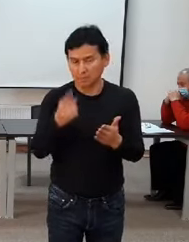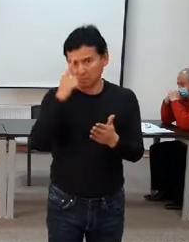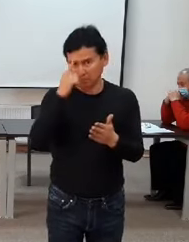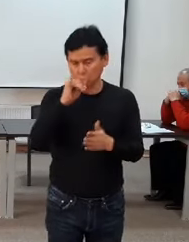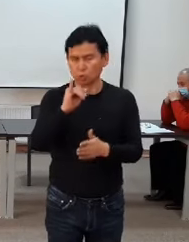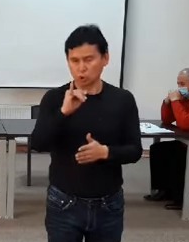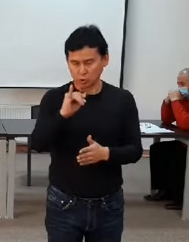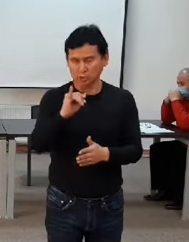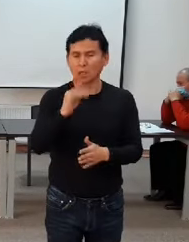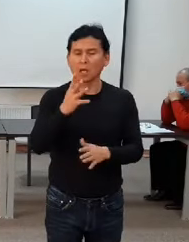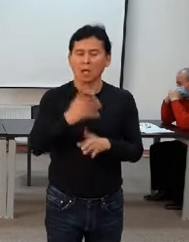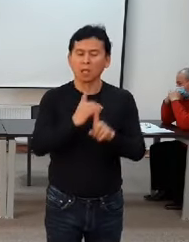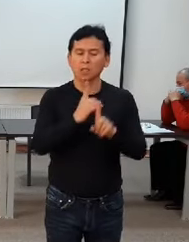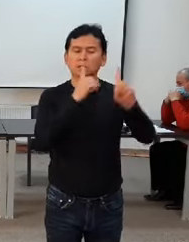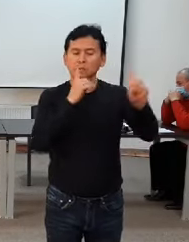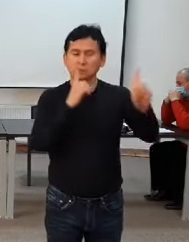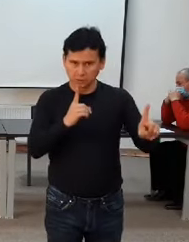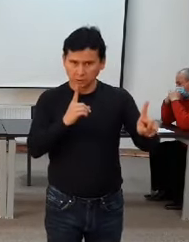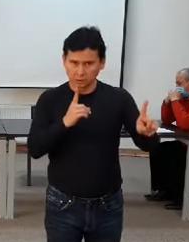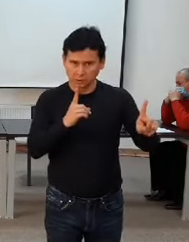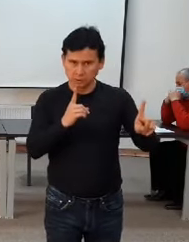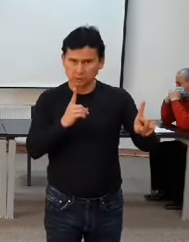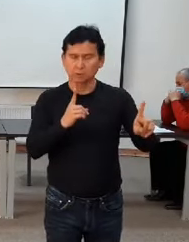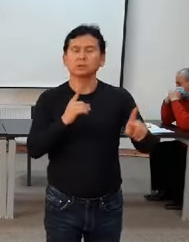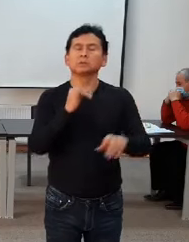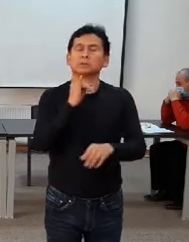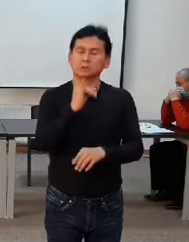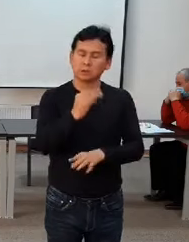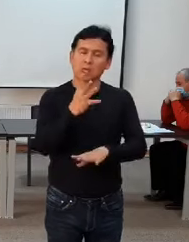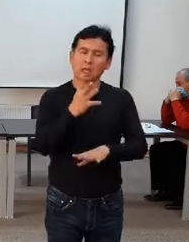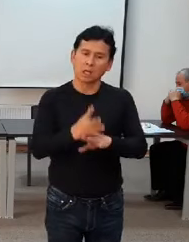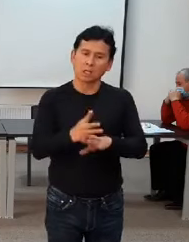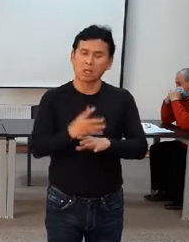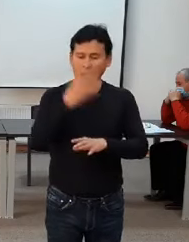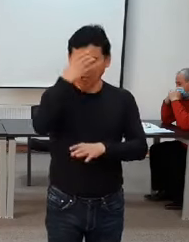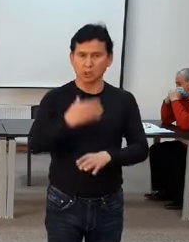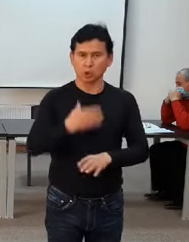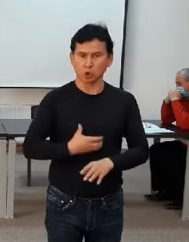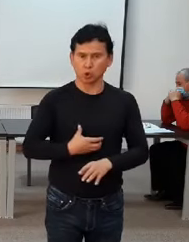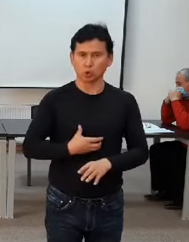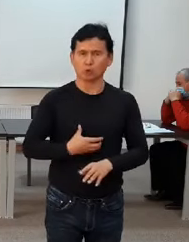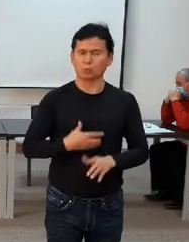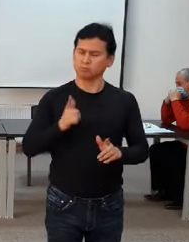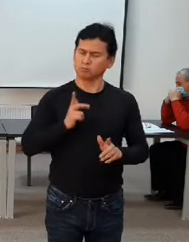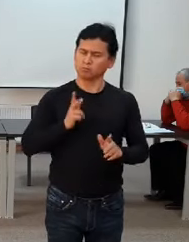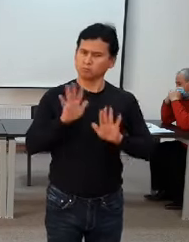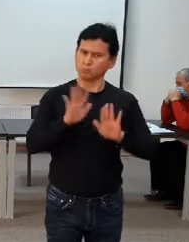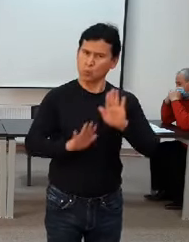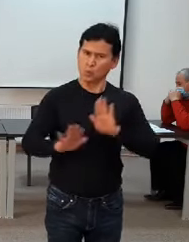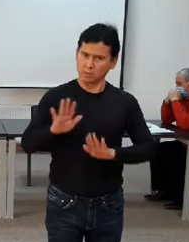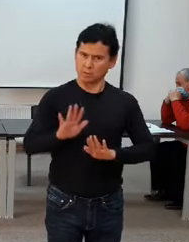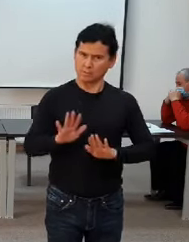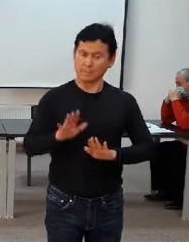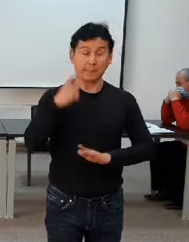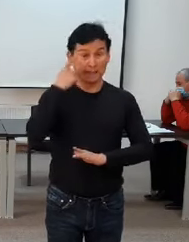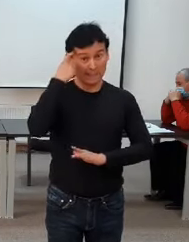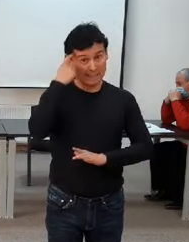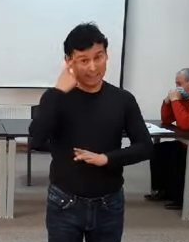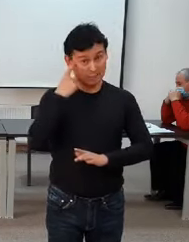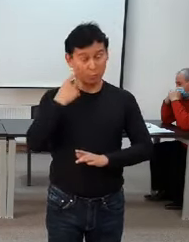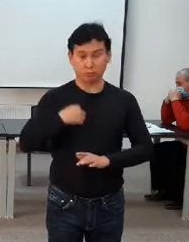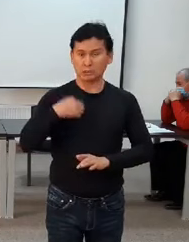ha existido un aislamiento social, donde sí ha habido actitudes y actividades con mucha precaución. Creemos y